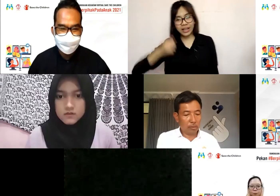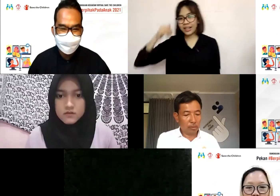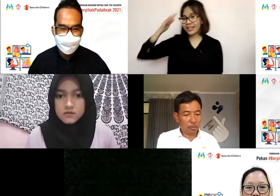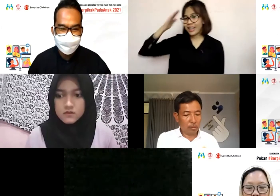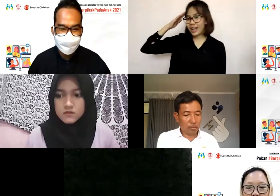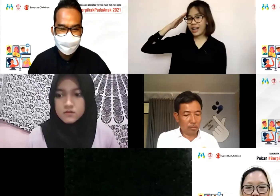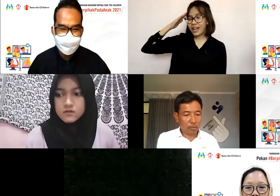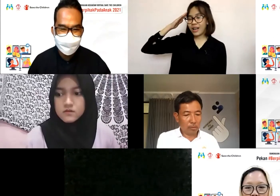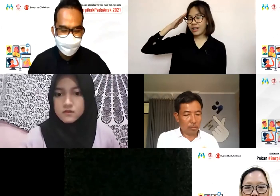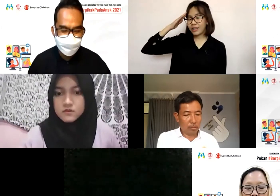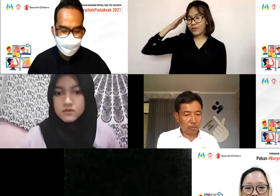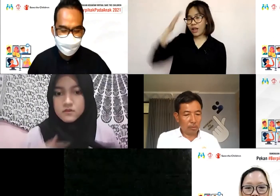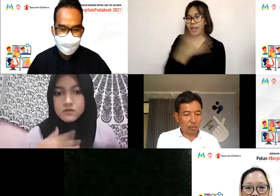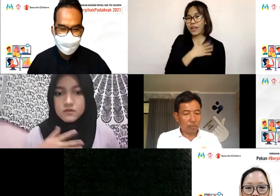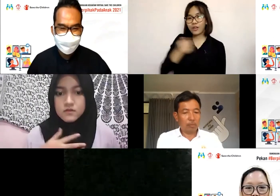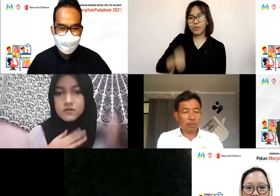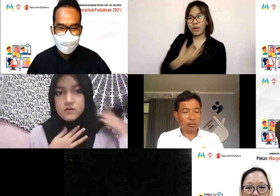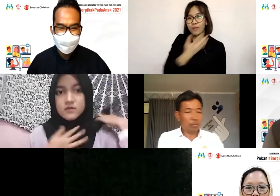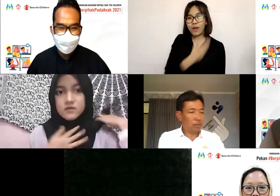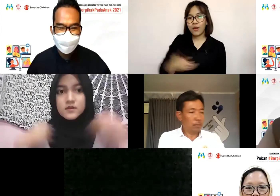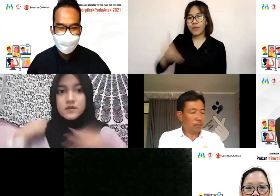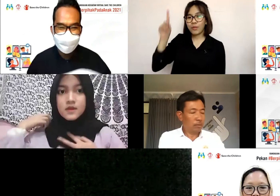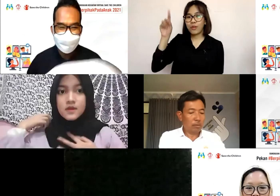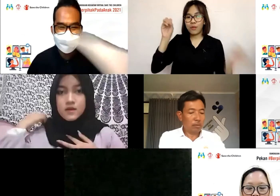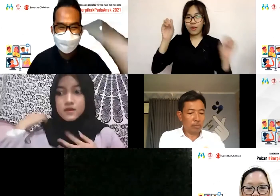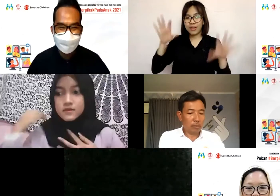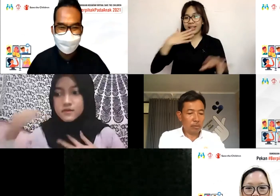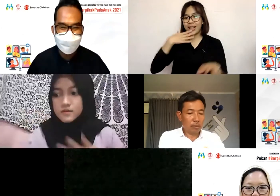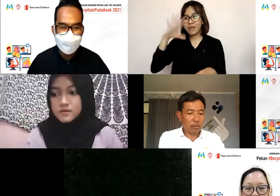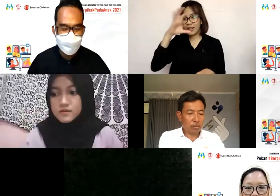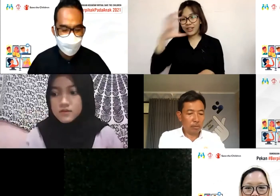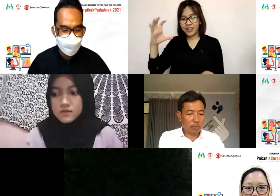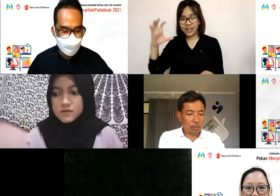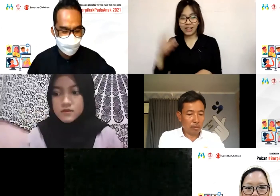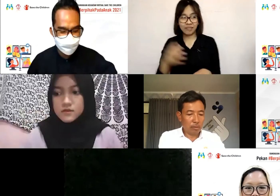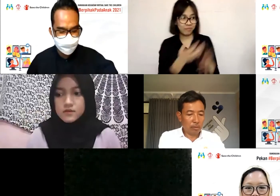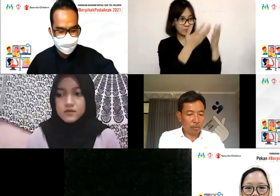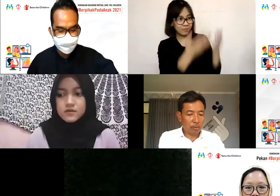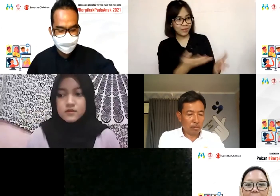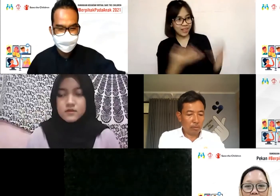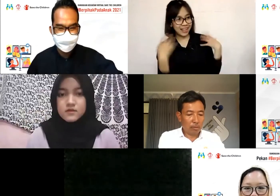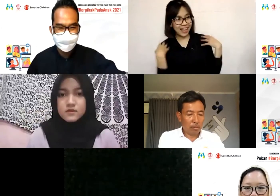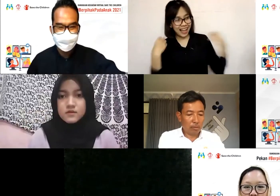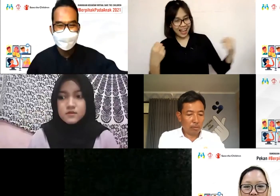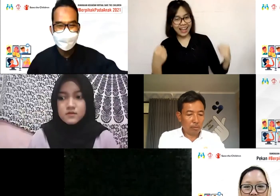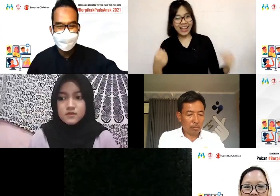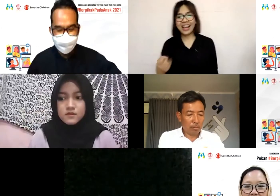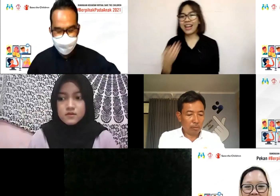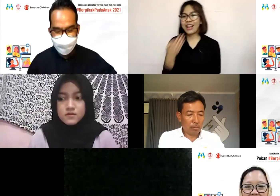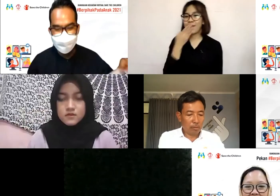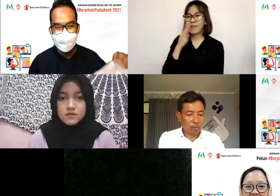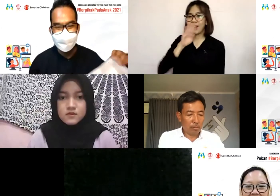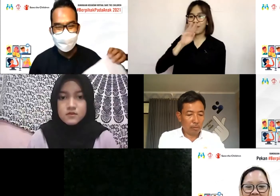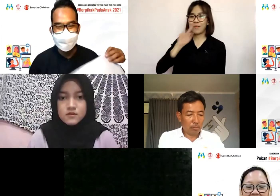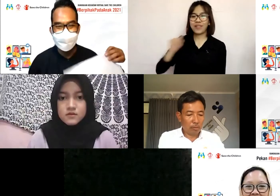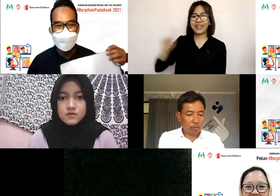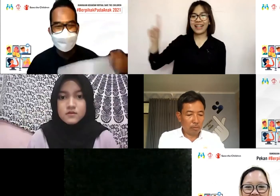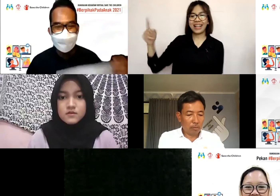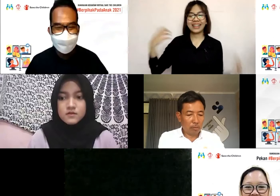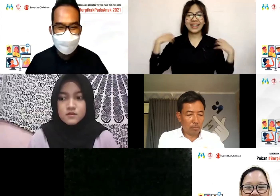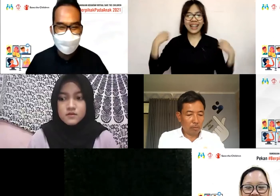Mas. Waalaikumsalam warahmatullahi wabarakatuh. Sehat ya, Bu ya? Alhamdulillah sehat.